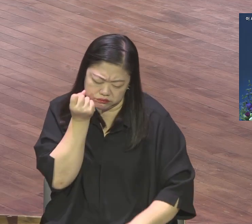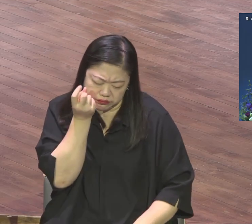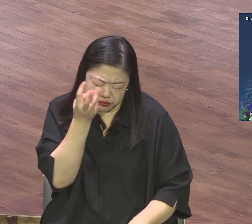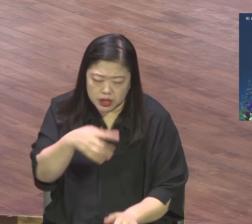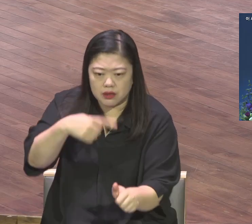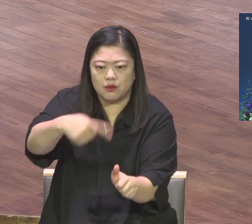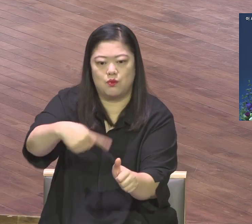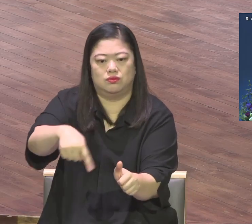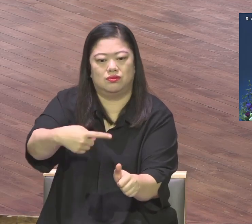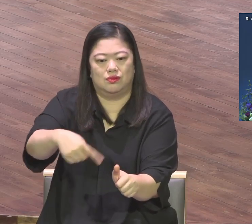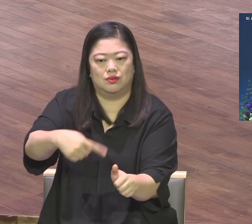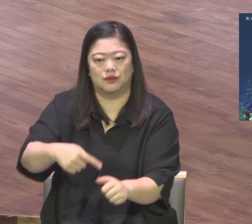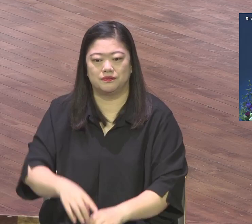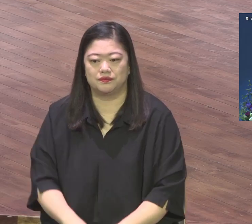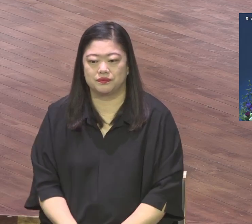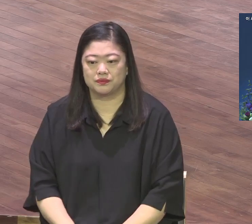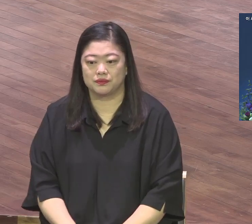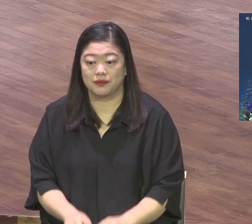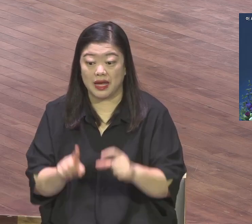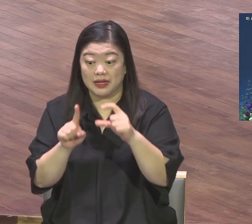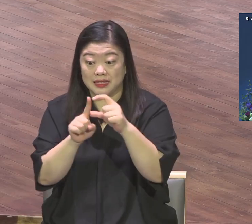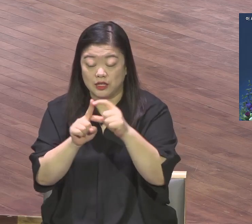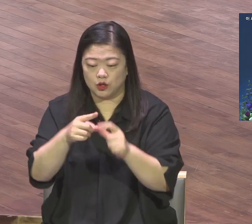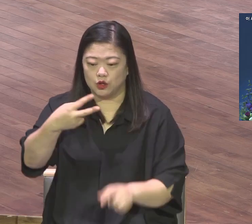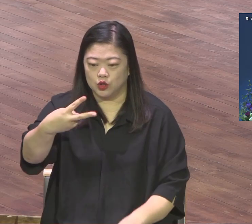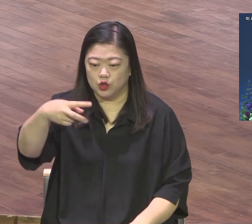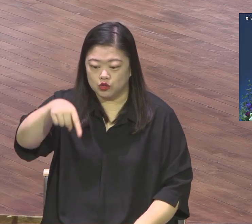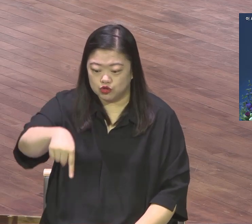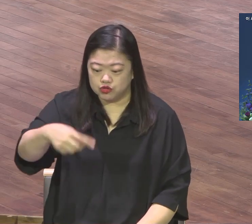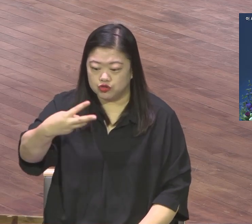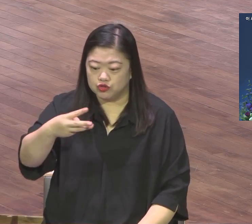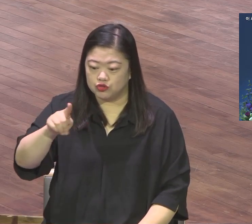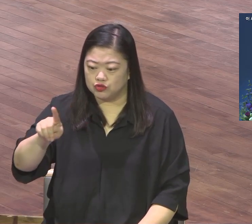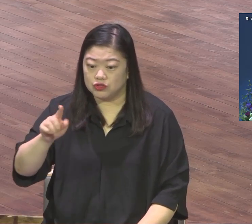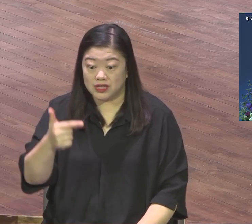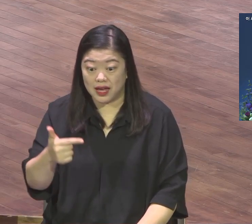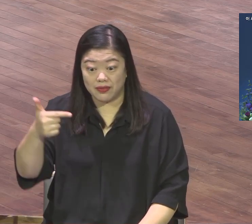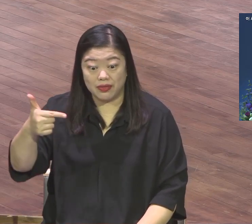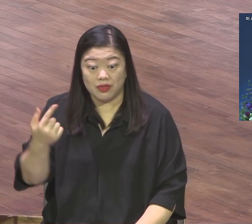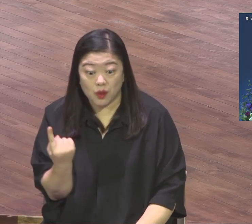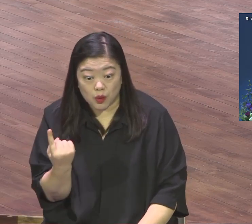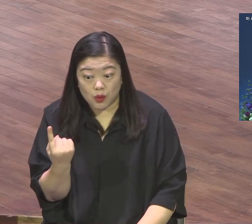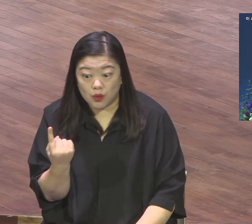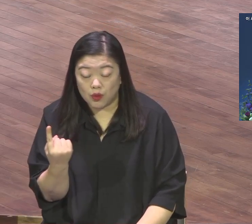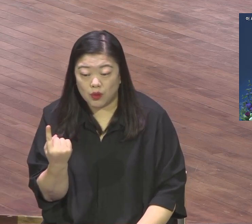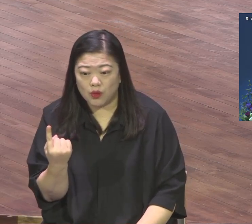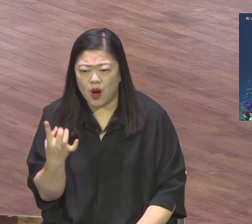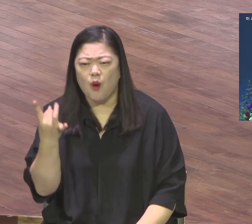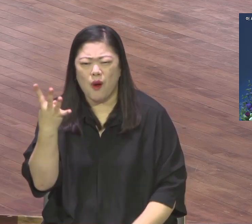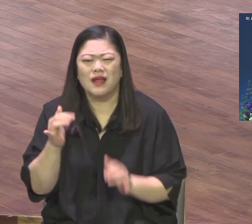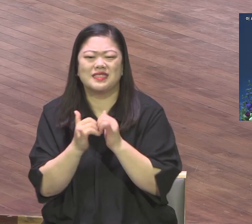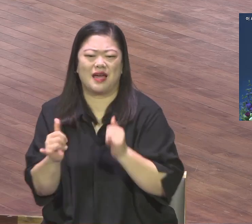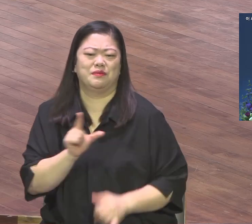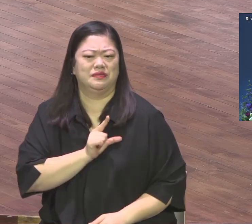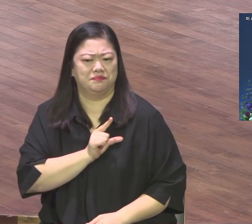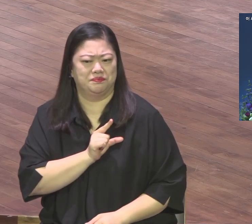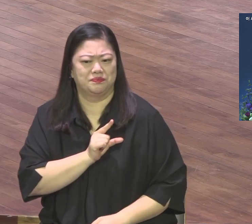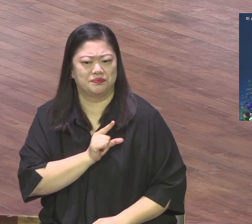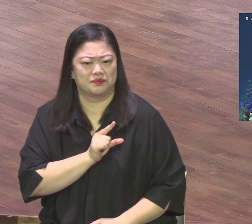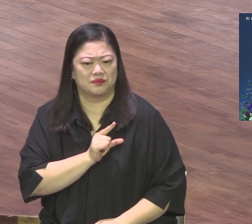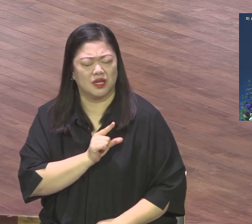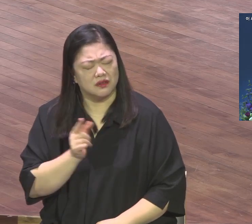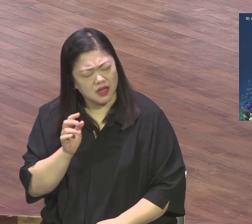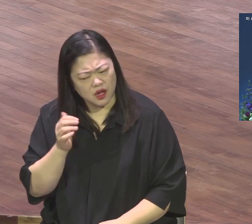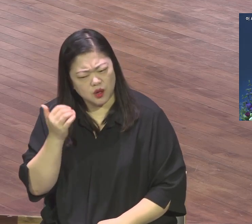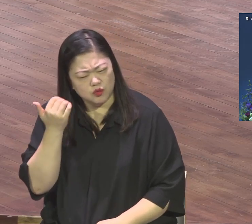두란노라는 그 이름은 이 이름은 건물 소유자의 이름인지 그 당시 유명했던 철학자 두란노의 이름인지 그러니까